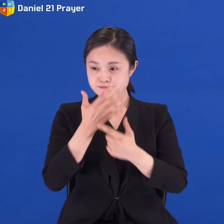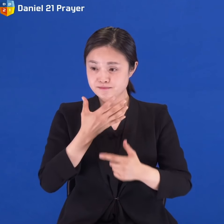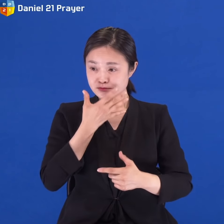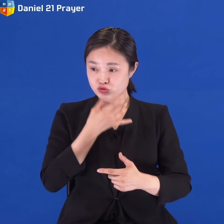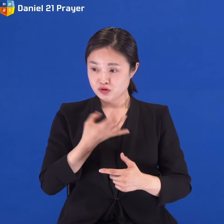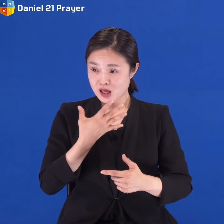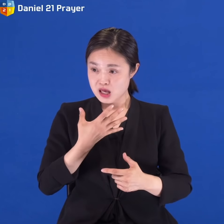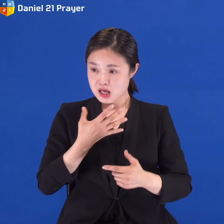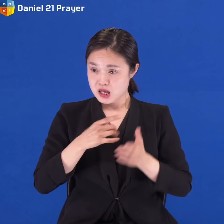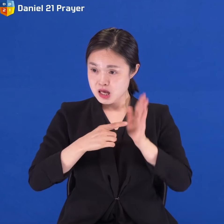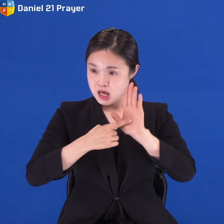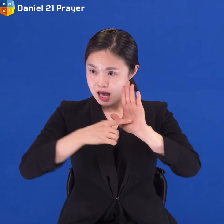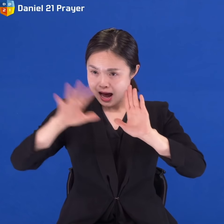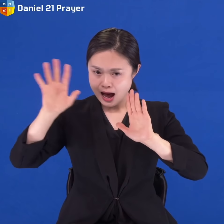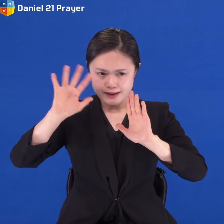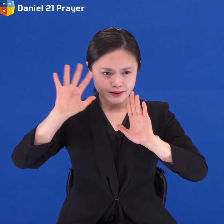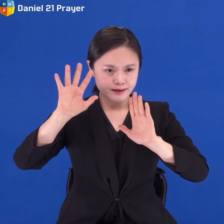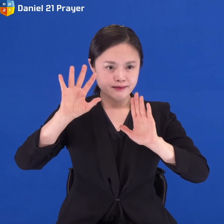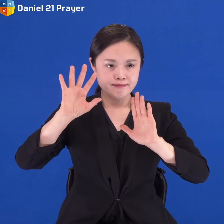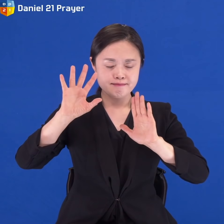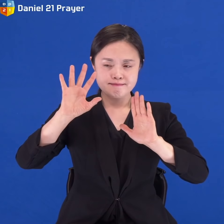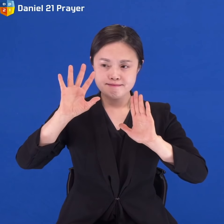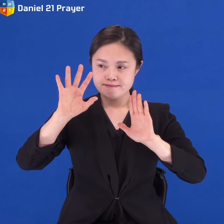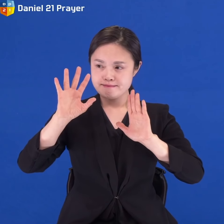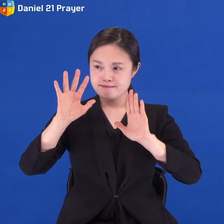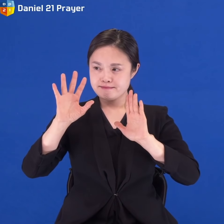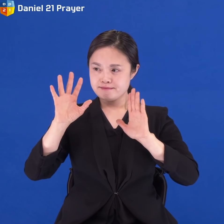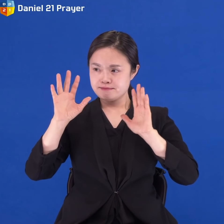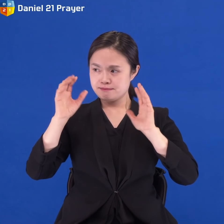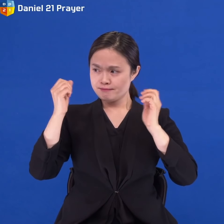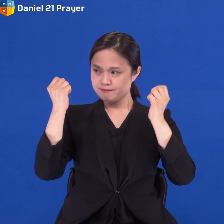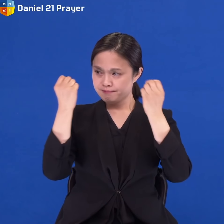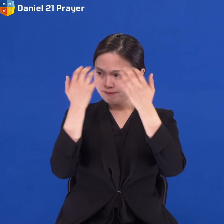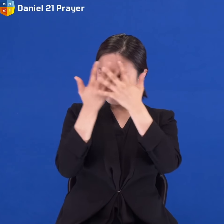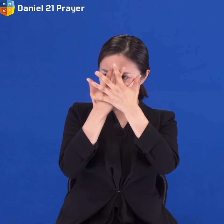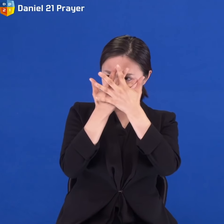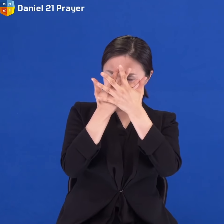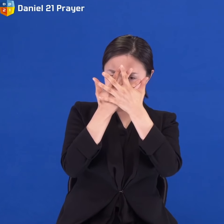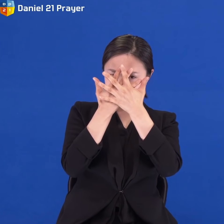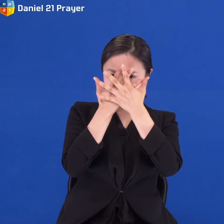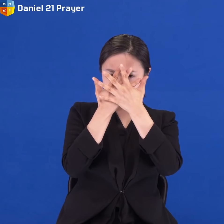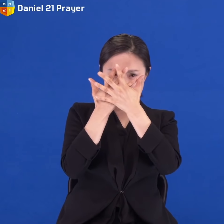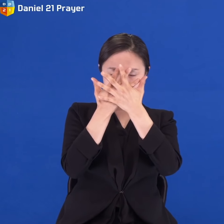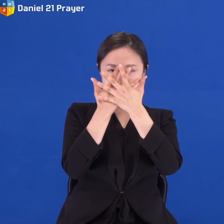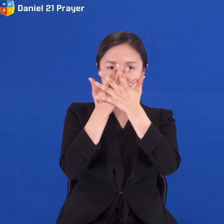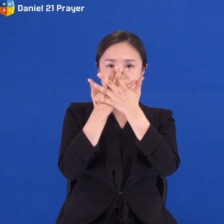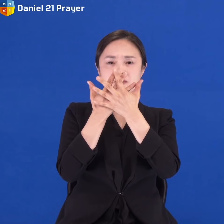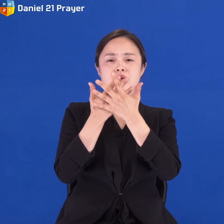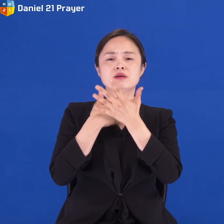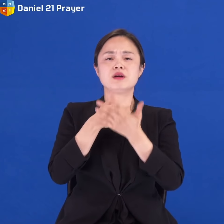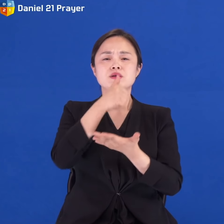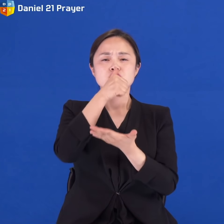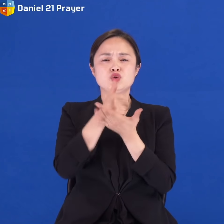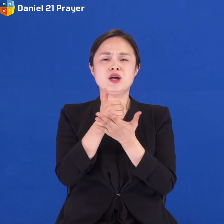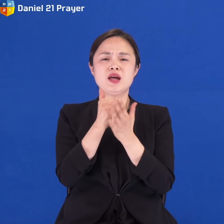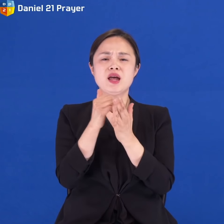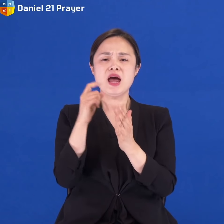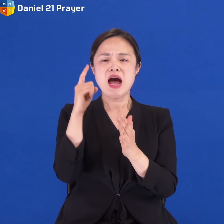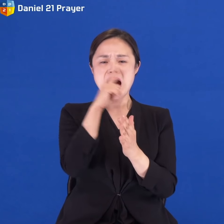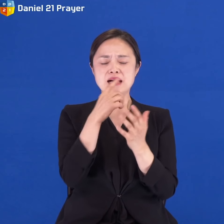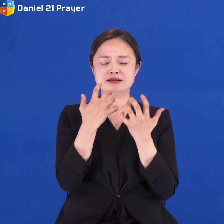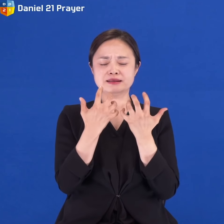못하도록 철저히 저를 고독하게 내몰았던 제약을 가진